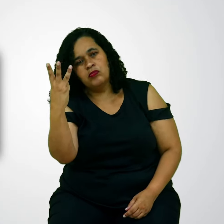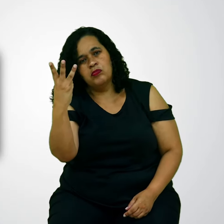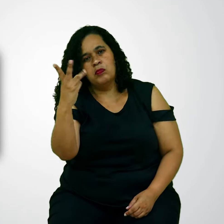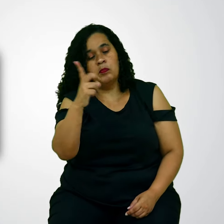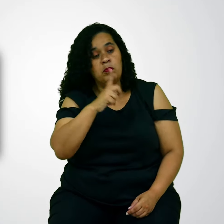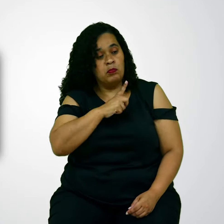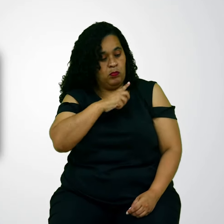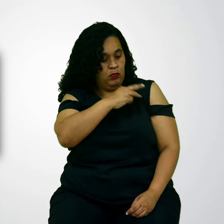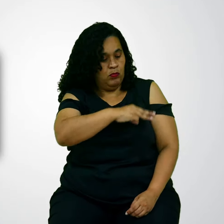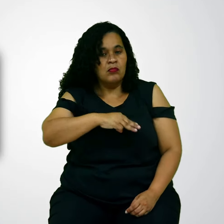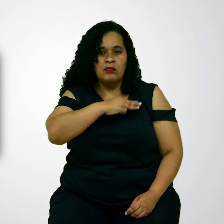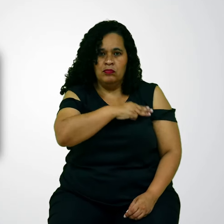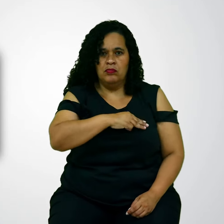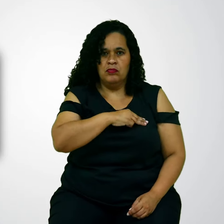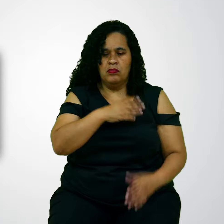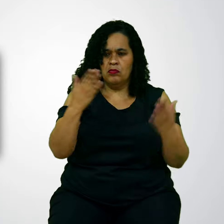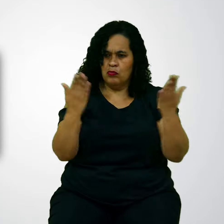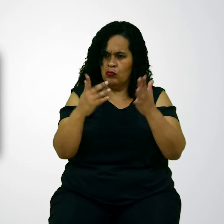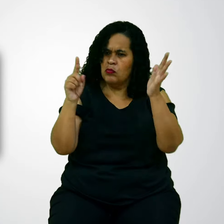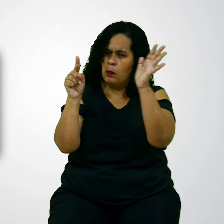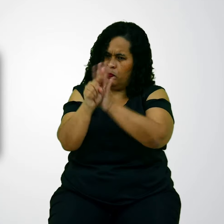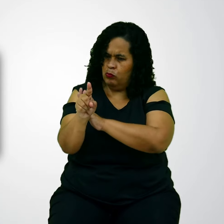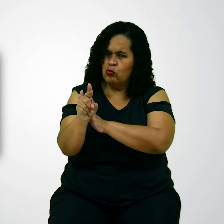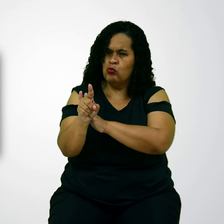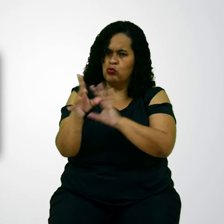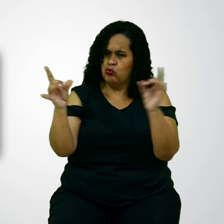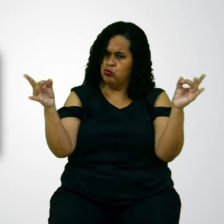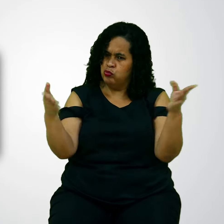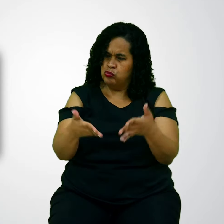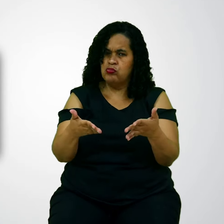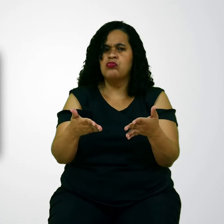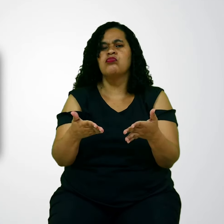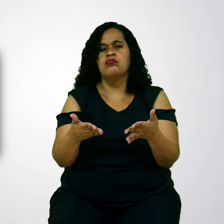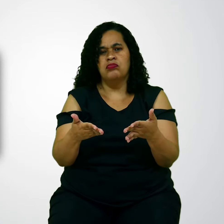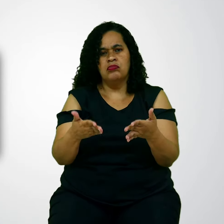é a missão? Falando especificamente, a missão da nossa igreja.